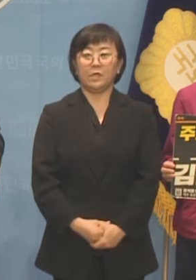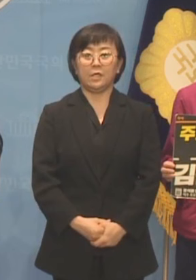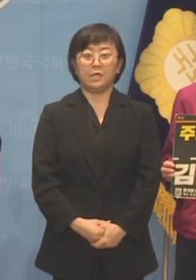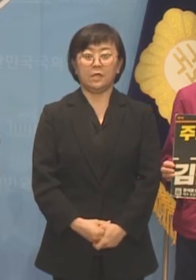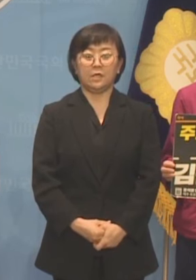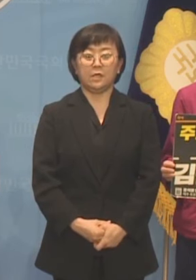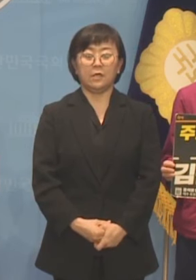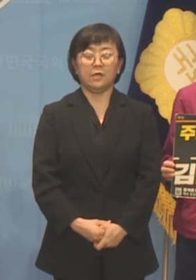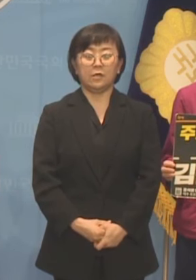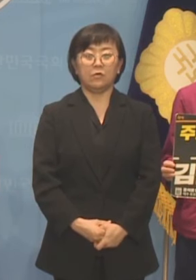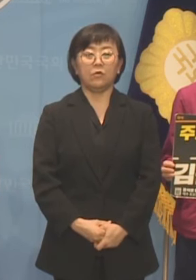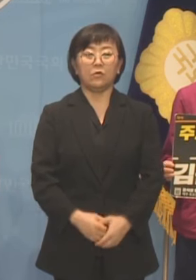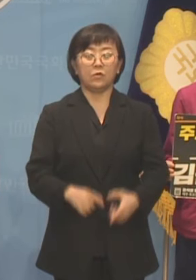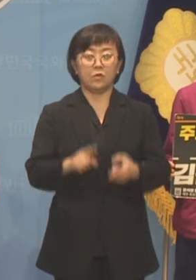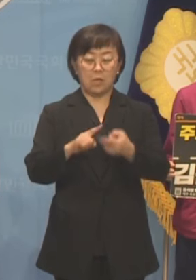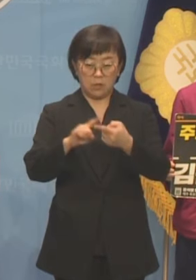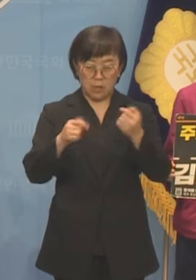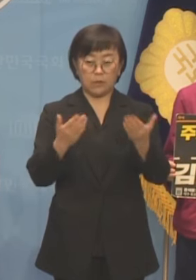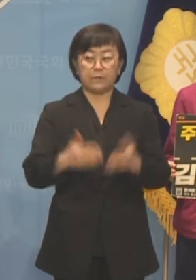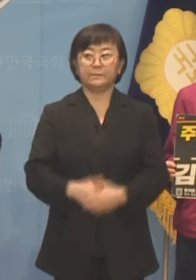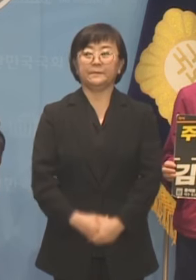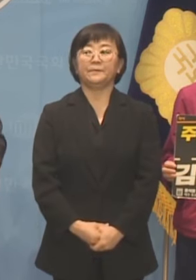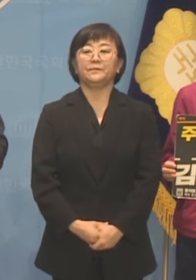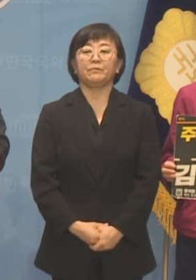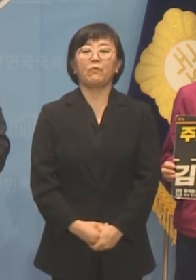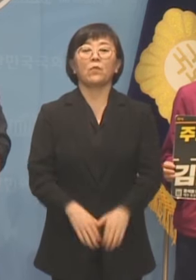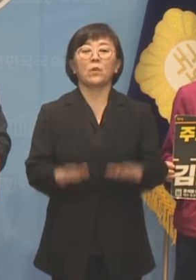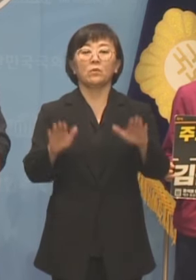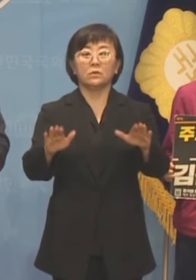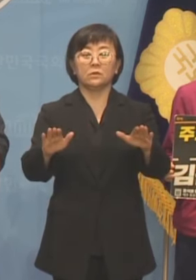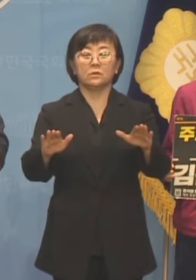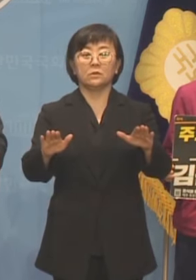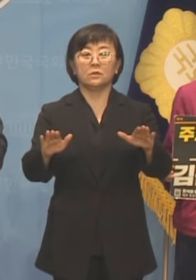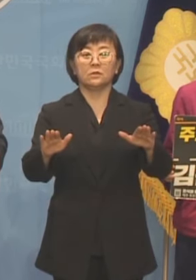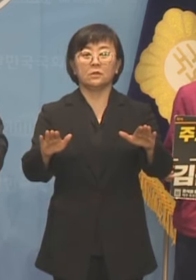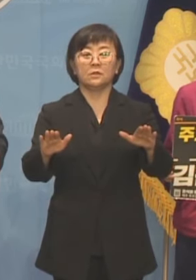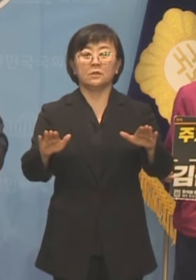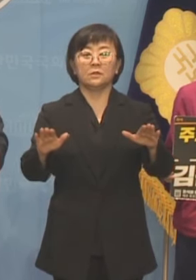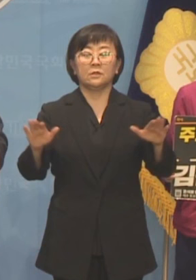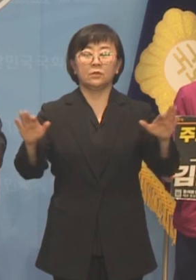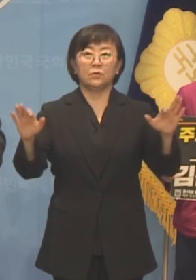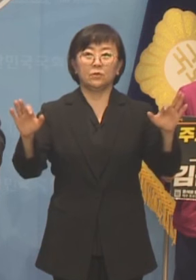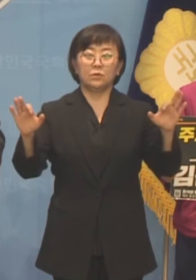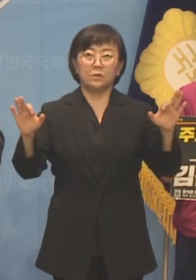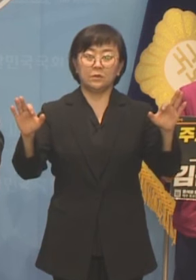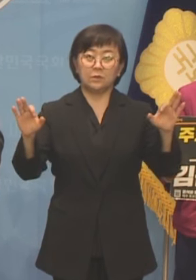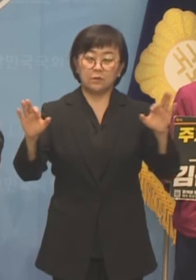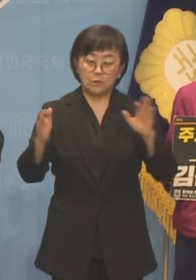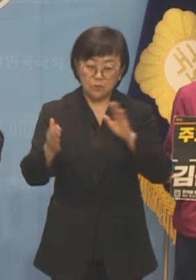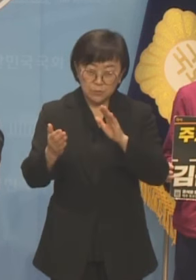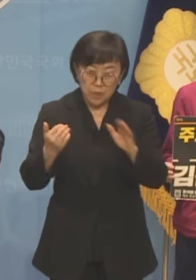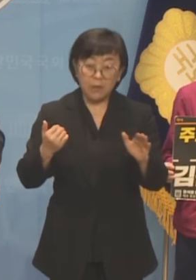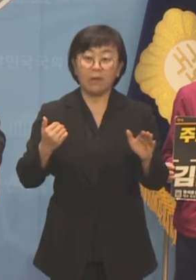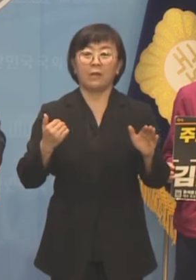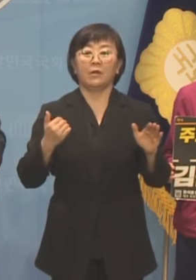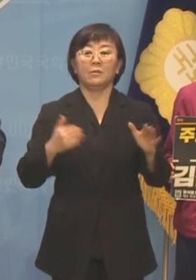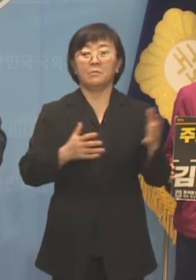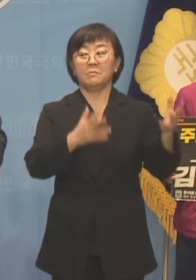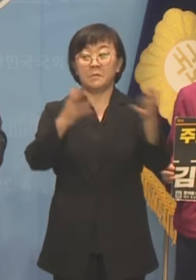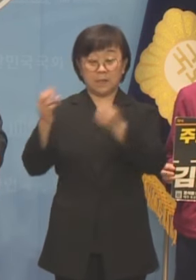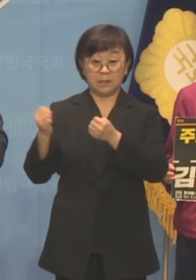운영위원으로고 시 영으로 라고 있습니다 그럼 오늘 방금 직전에 정말